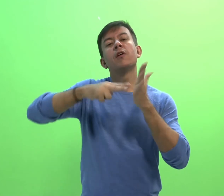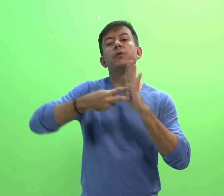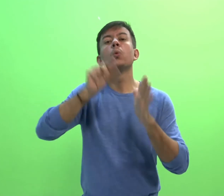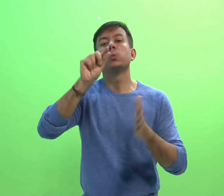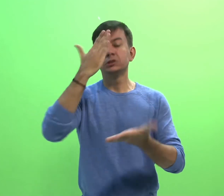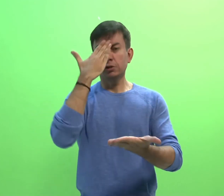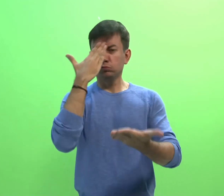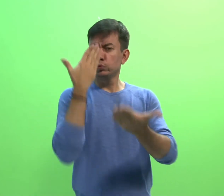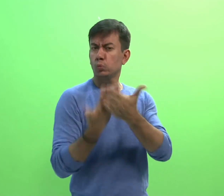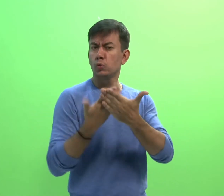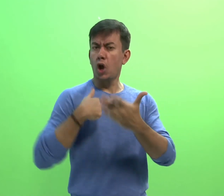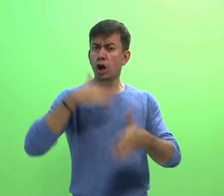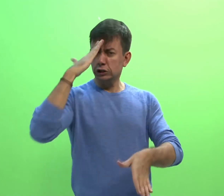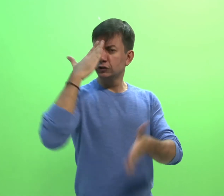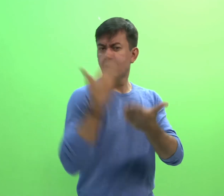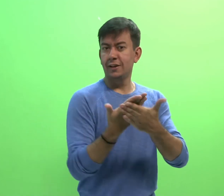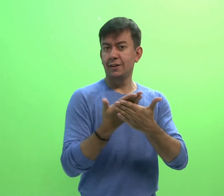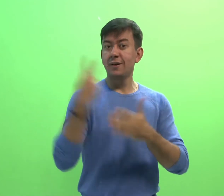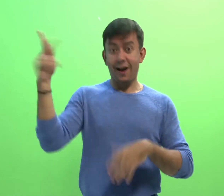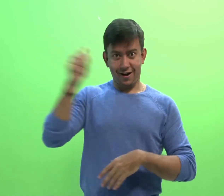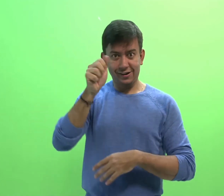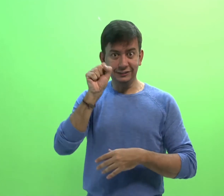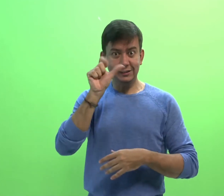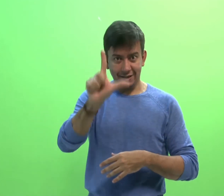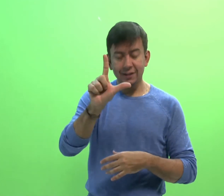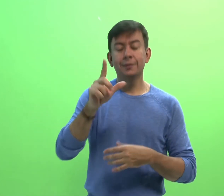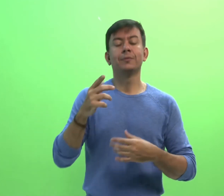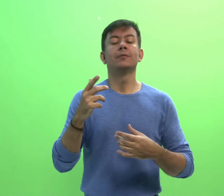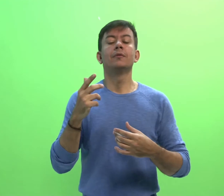americana. Tem um outro exemplo.